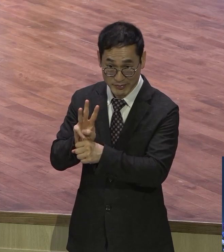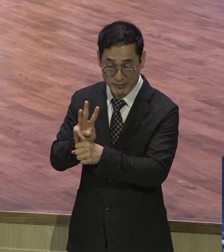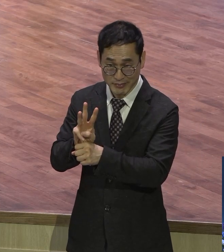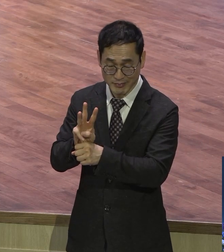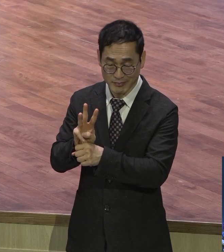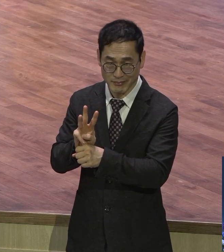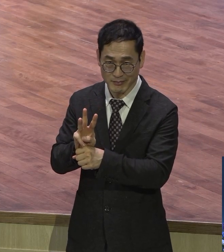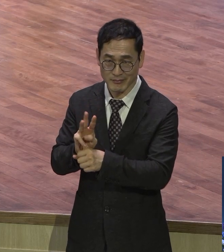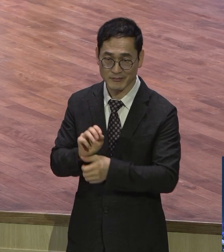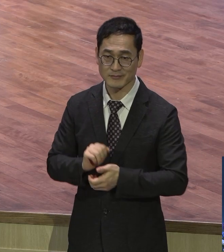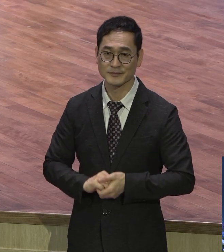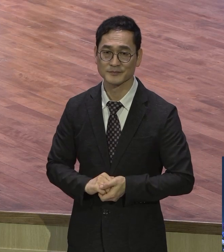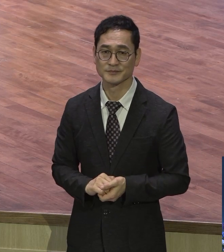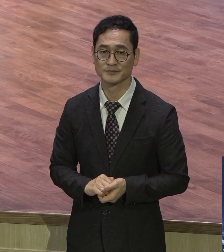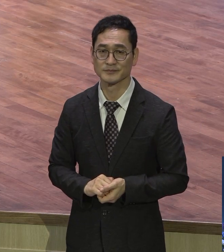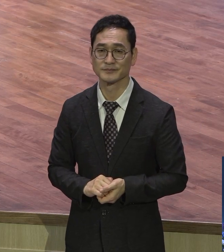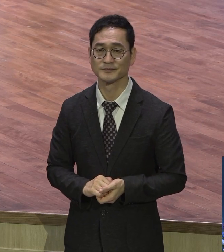하지만